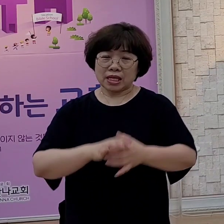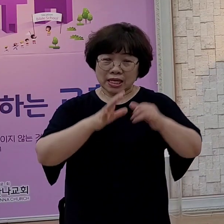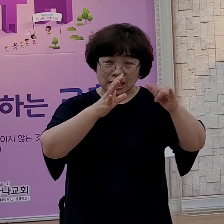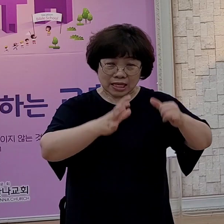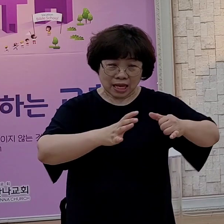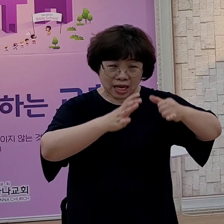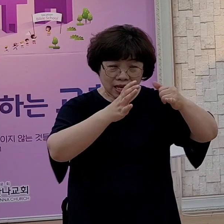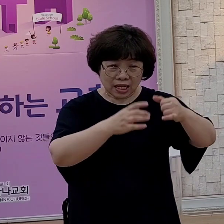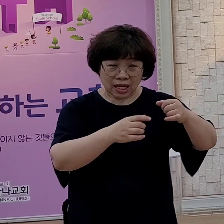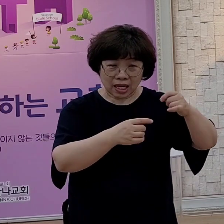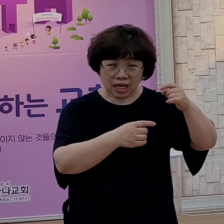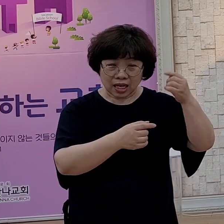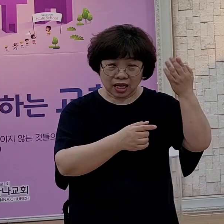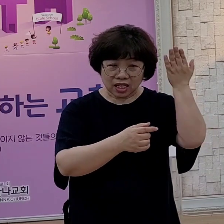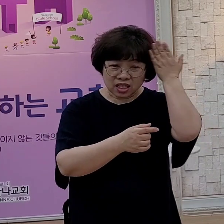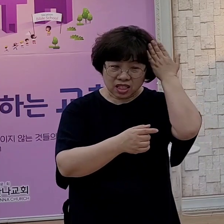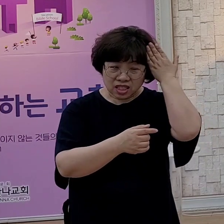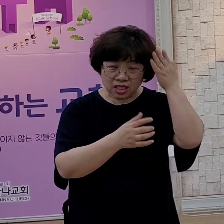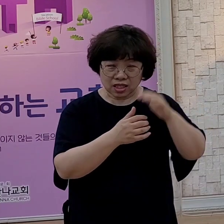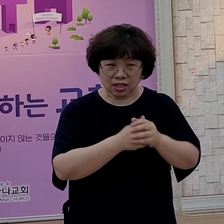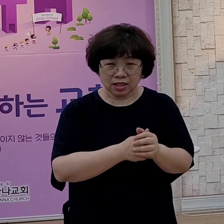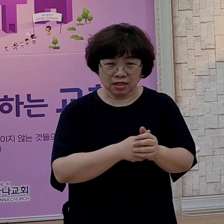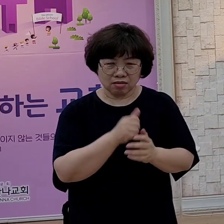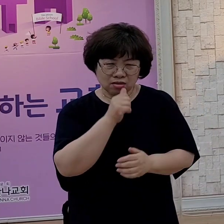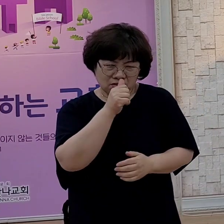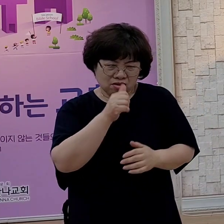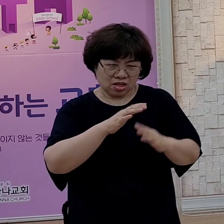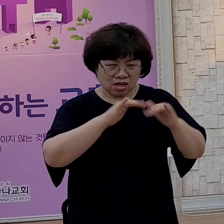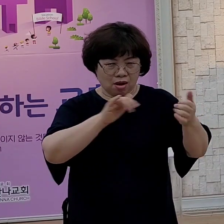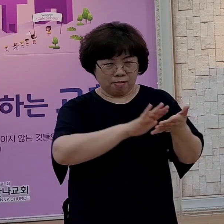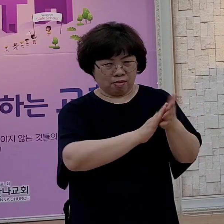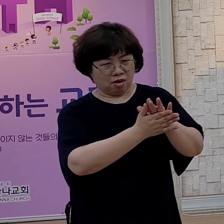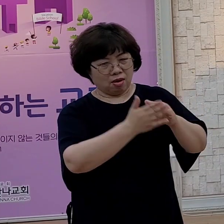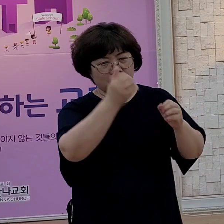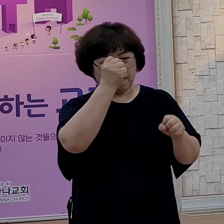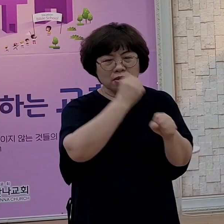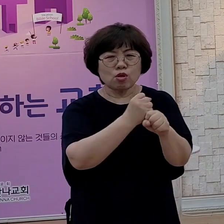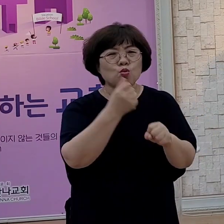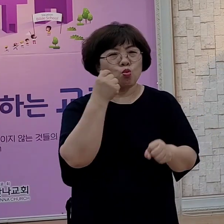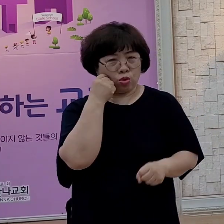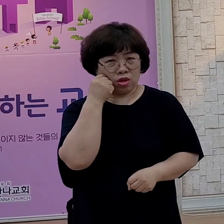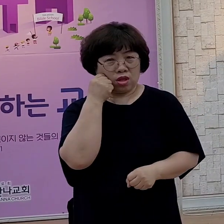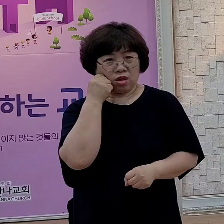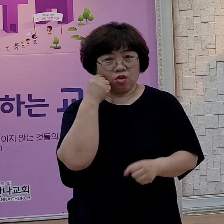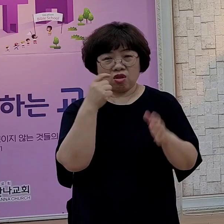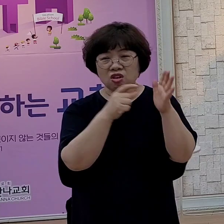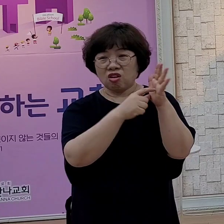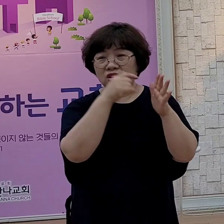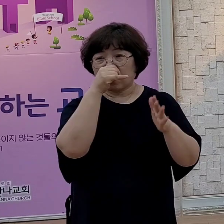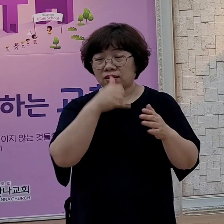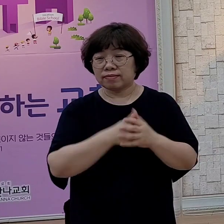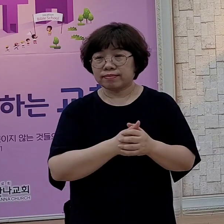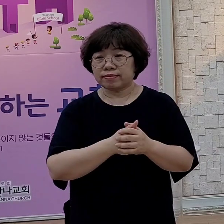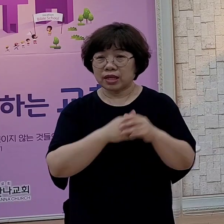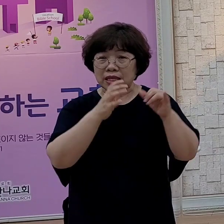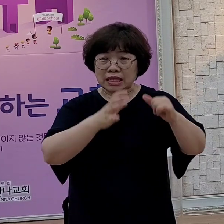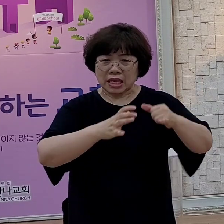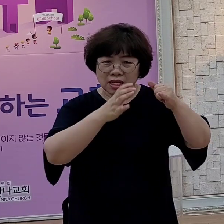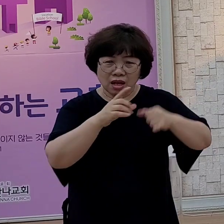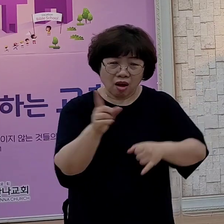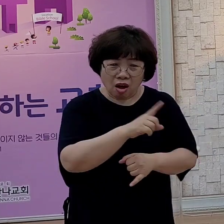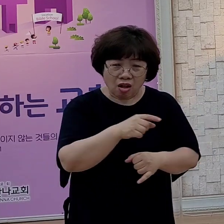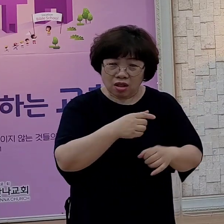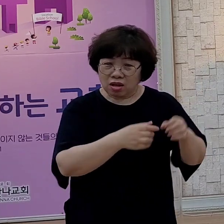세상 지식은 사람을 절대로 변화시키지 못한다, 이 얘기를 하고 있습니다. 세상의 그